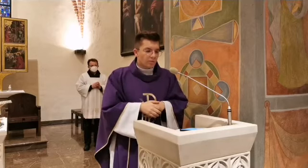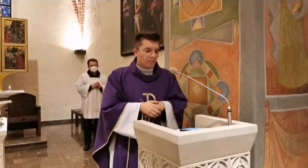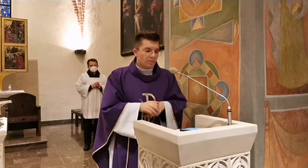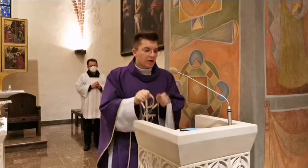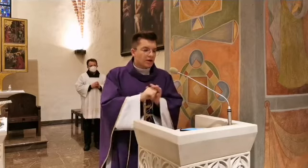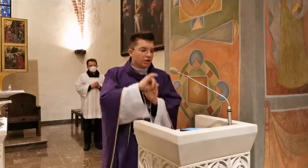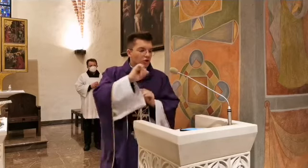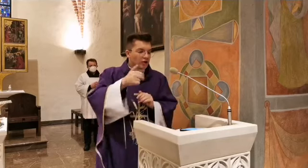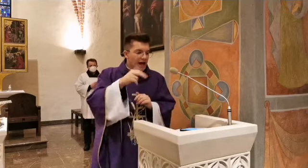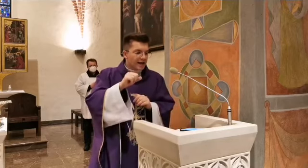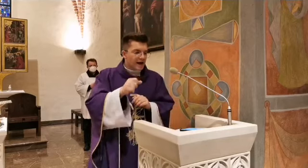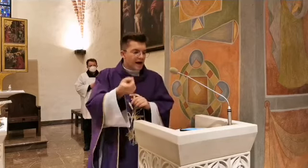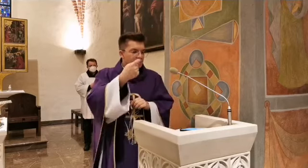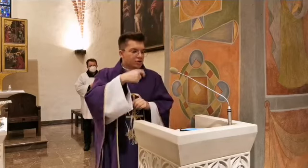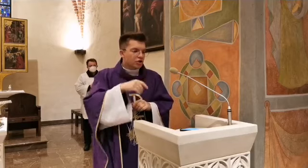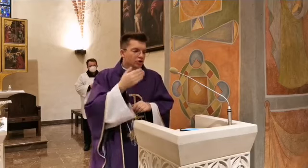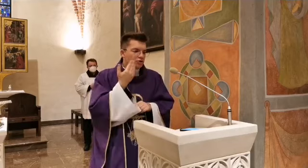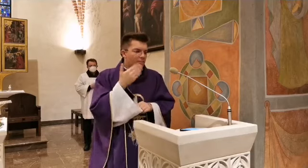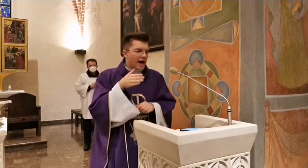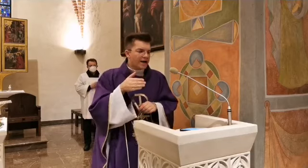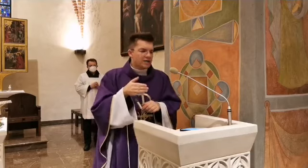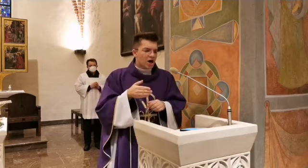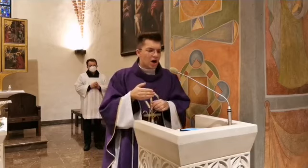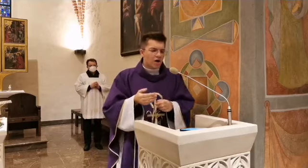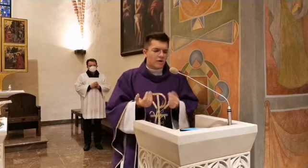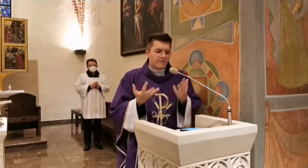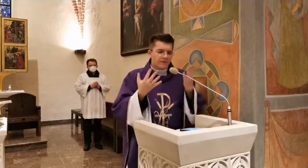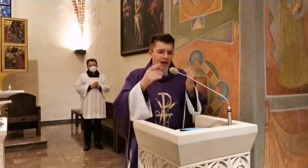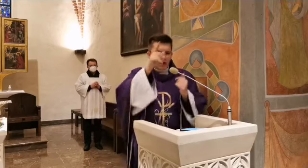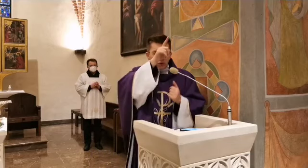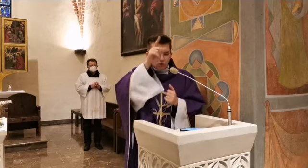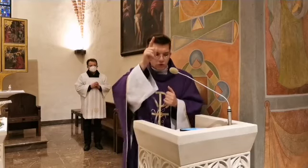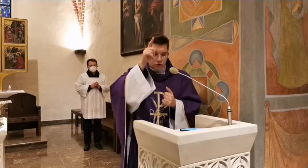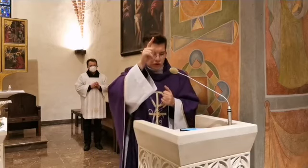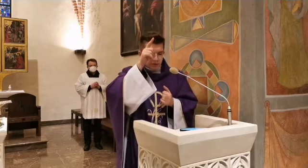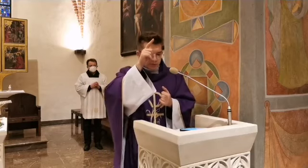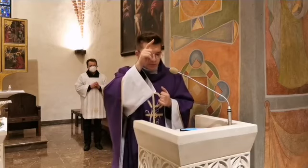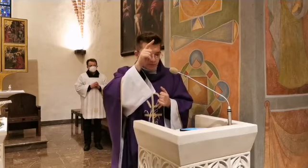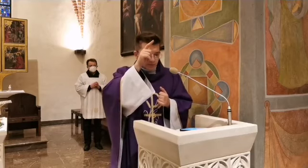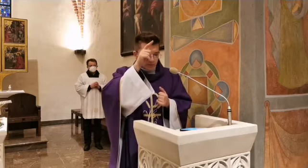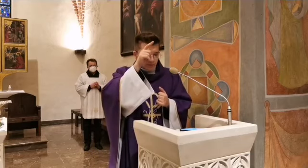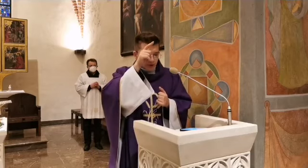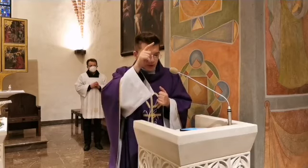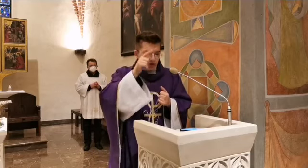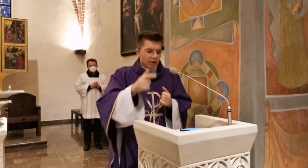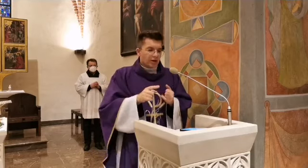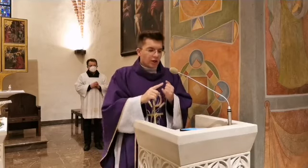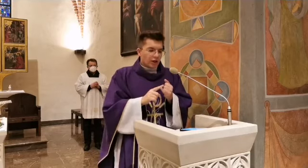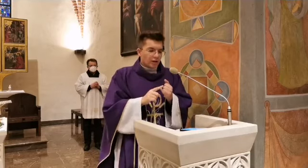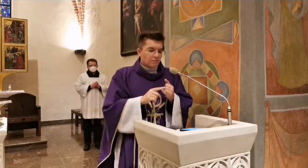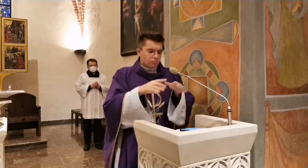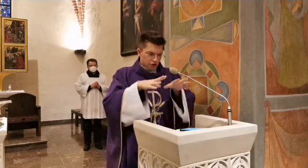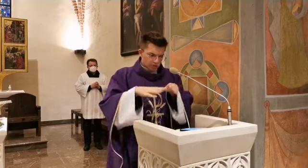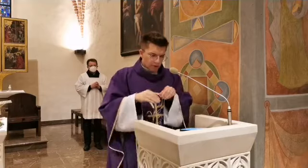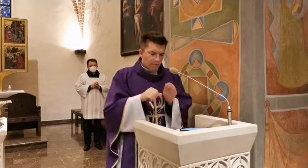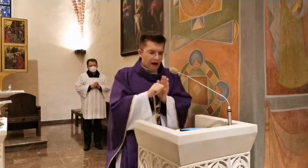grzechów. Do Jana przychodziło bardzo wielu ludzi